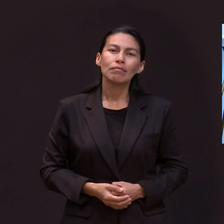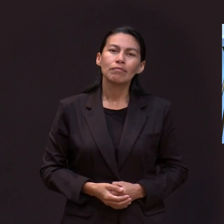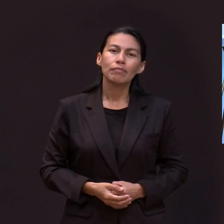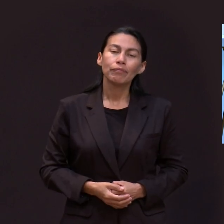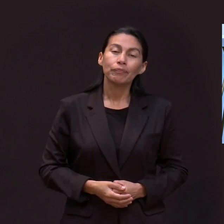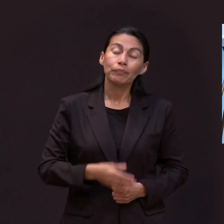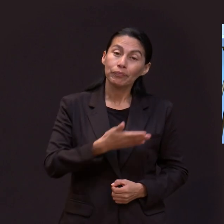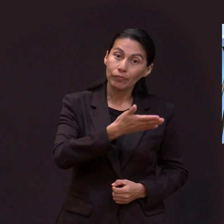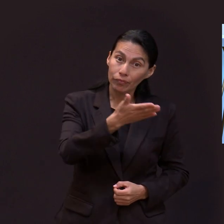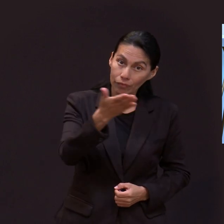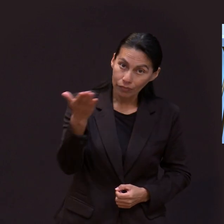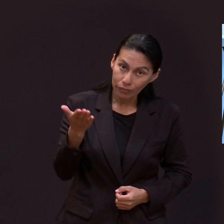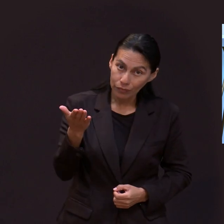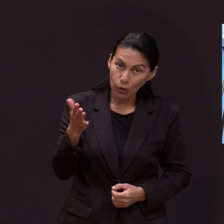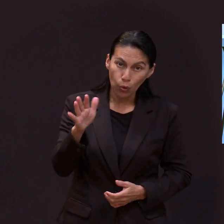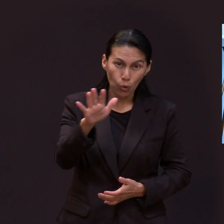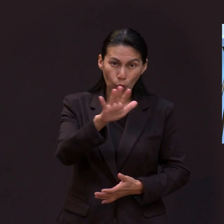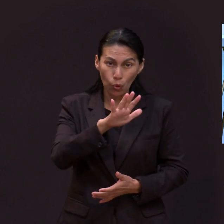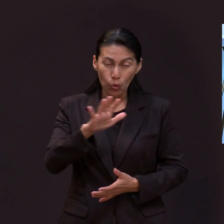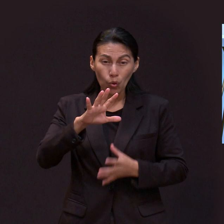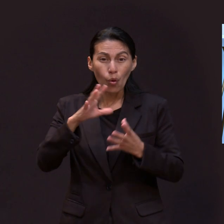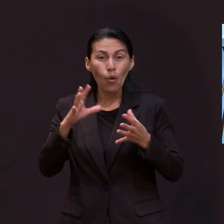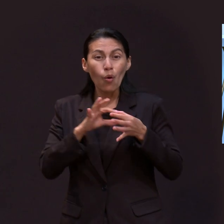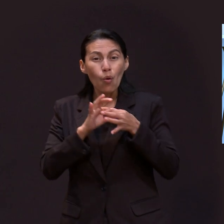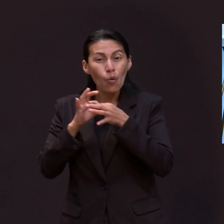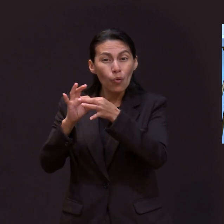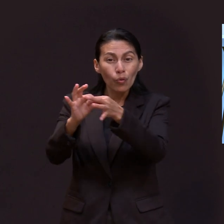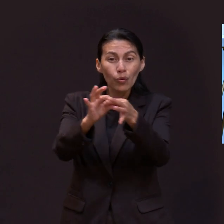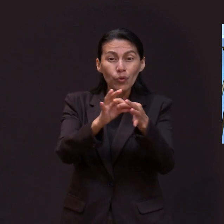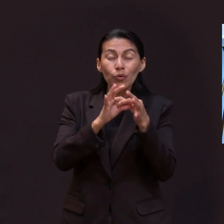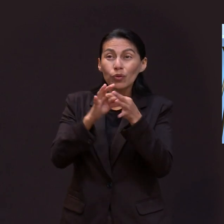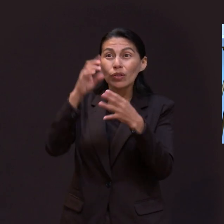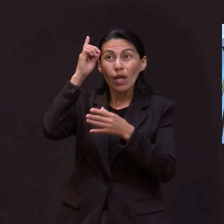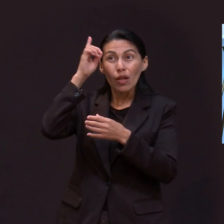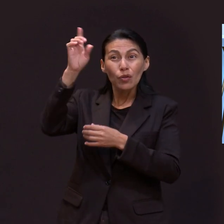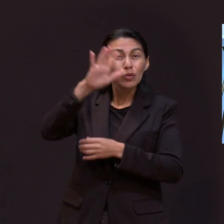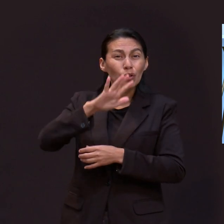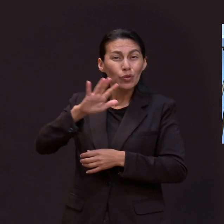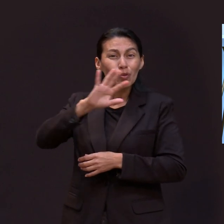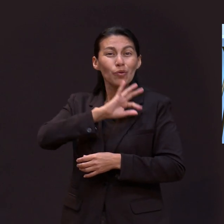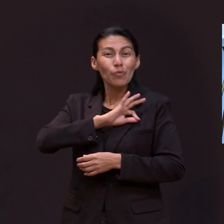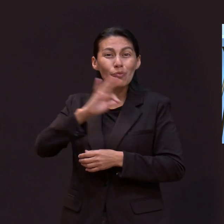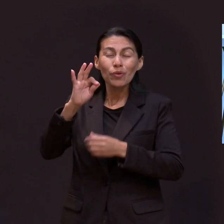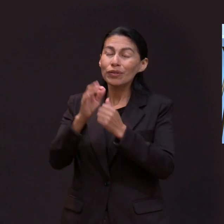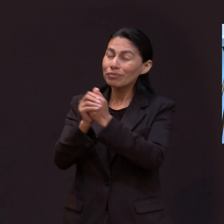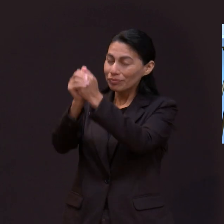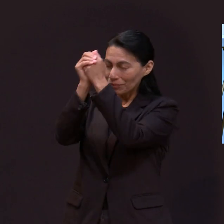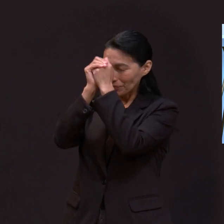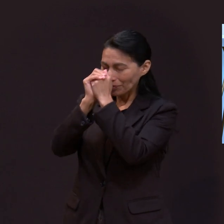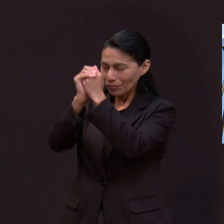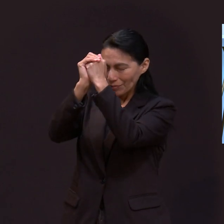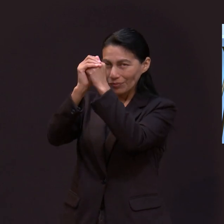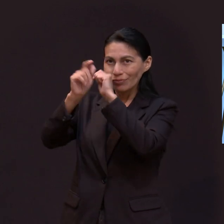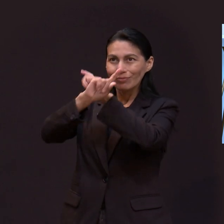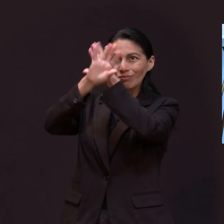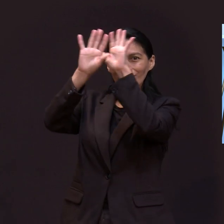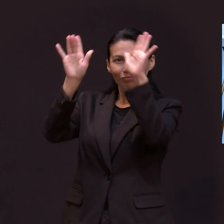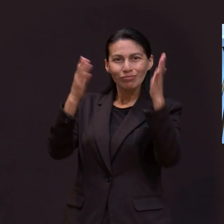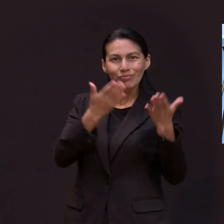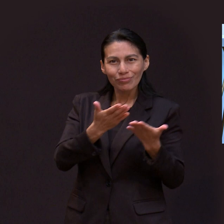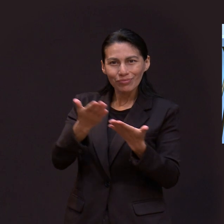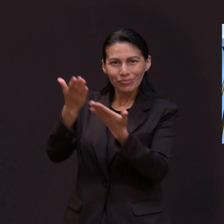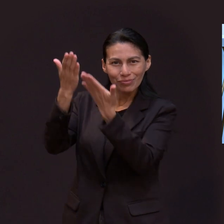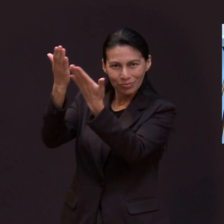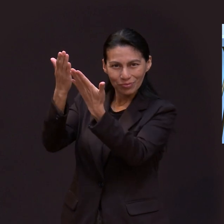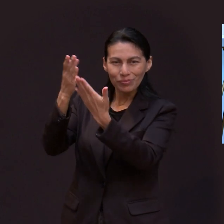para que veamos juntos para que glorificamos juntos al dios de lo imposible nuestro